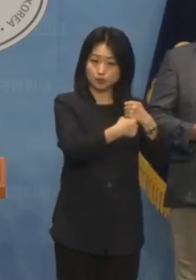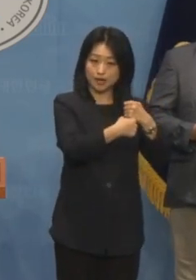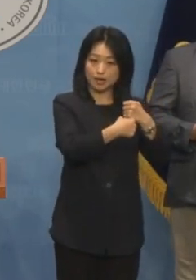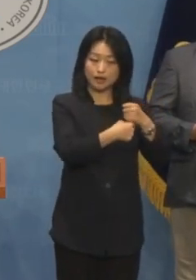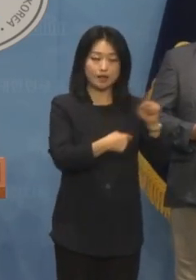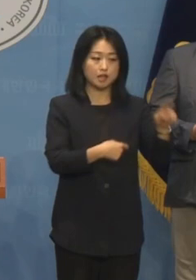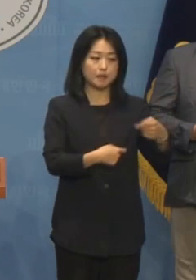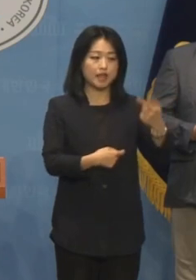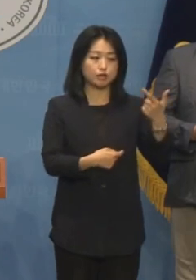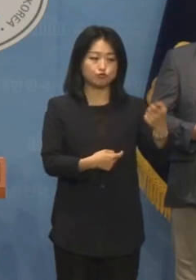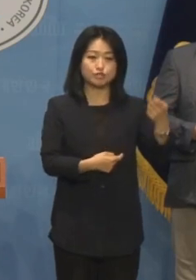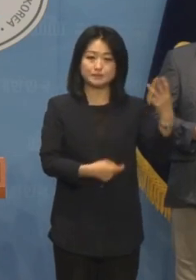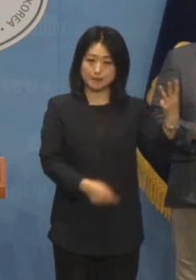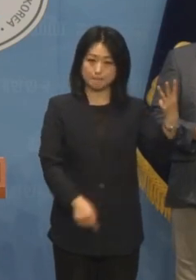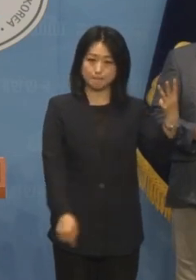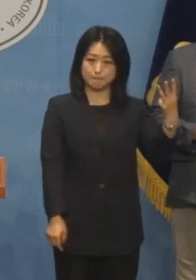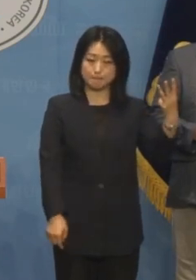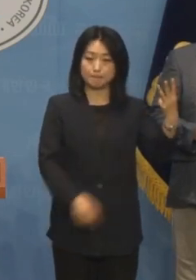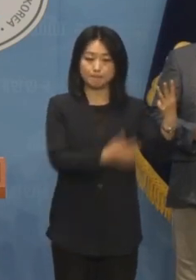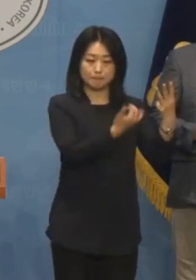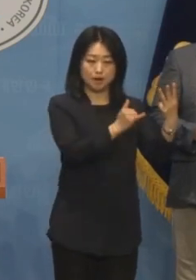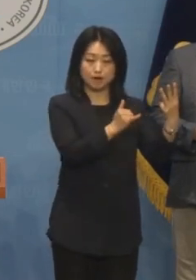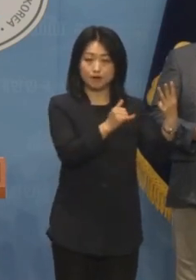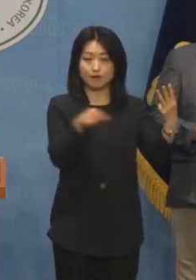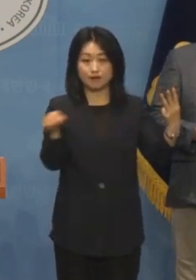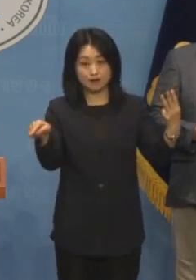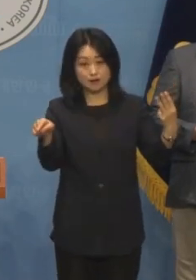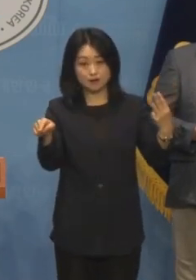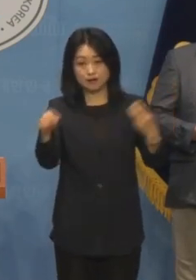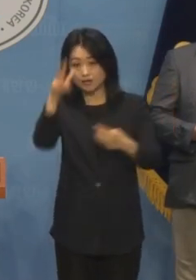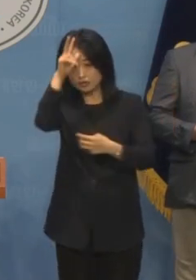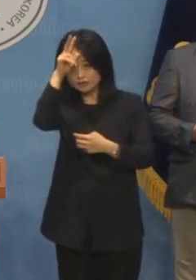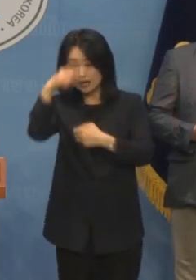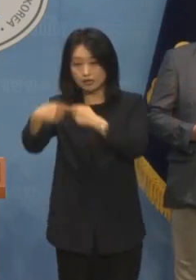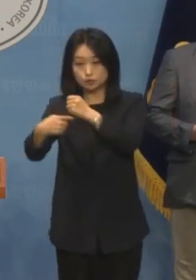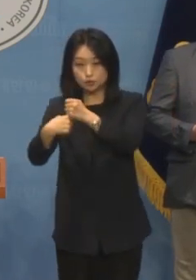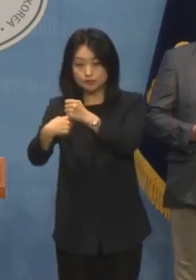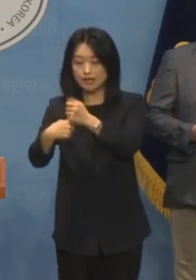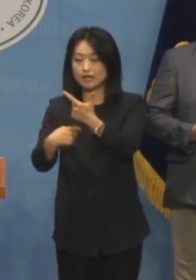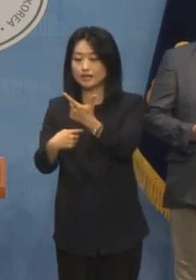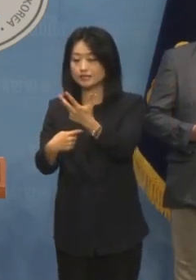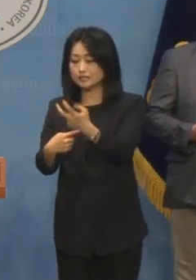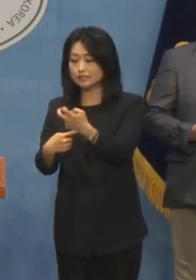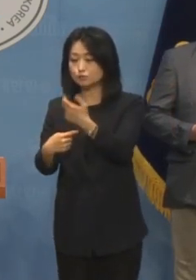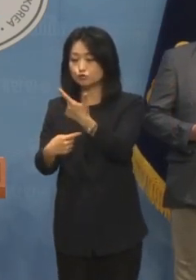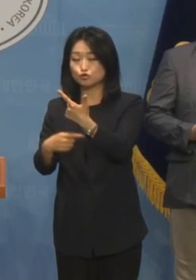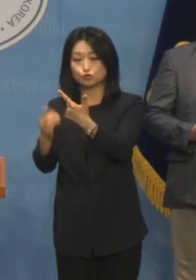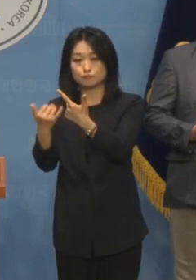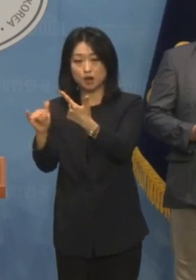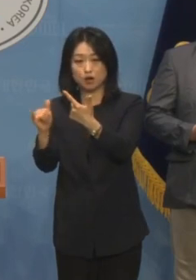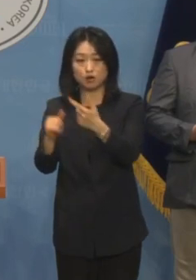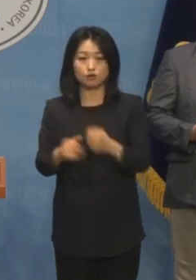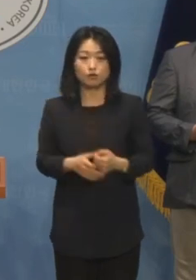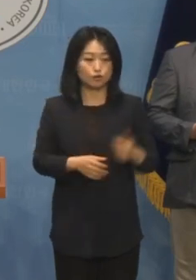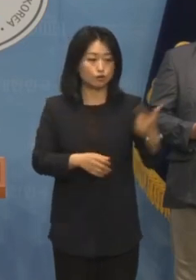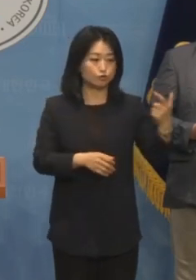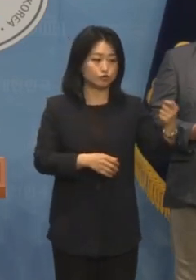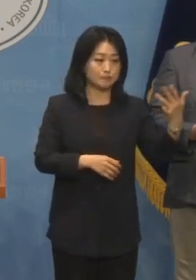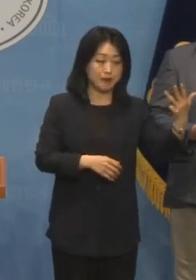사람은 163명, 경찰 조사 중 자살한 사람은 76명입니다.